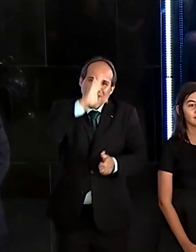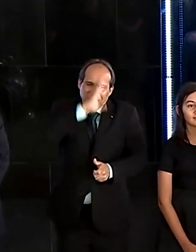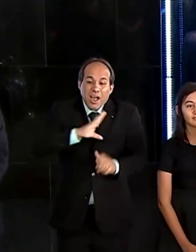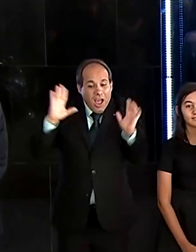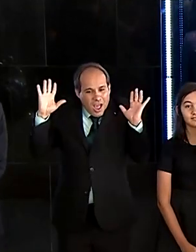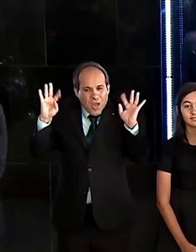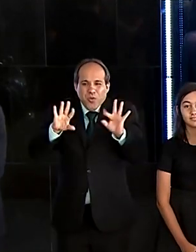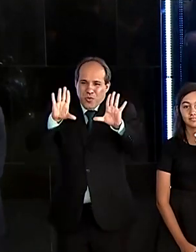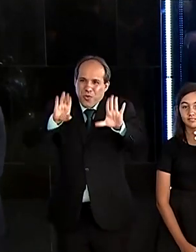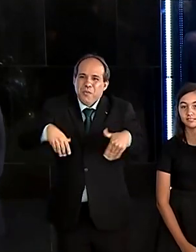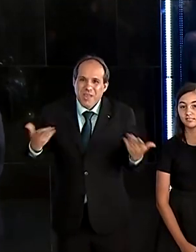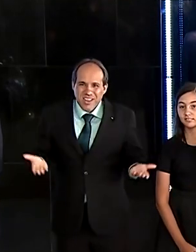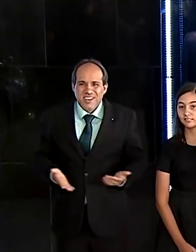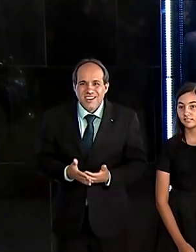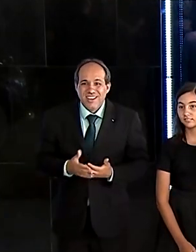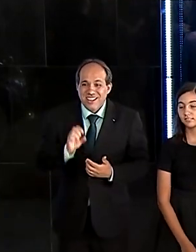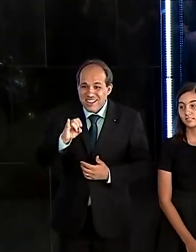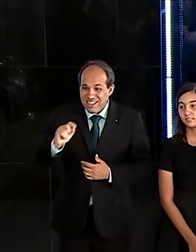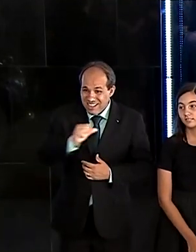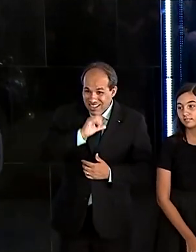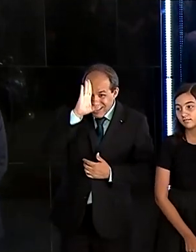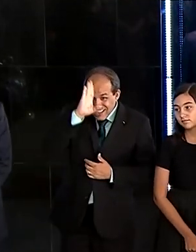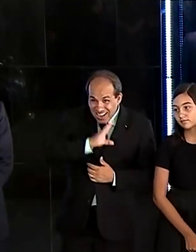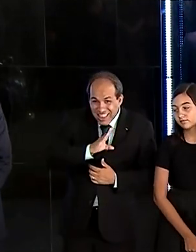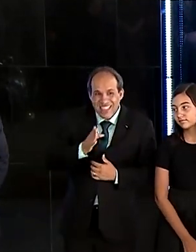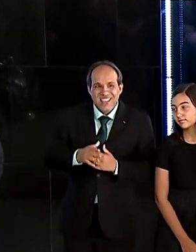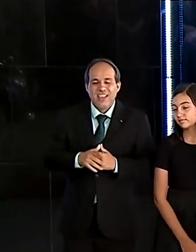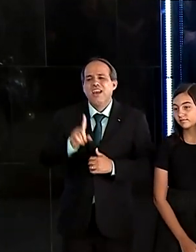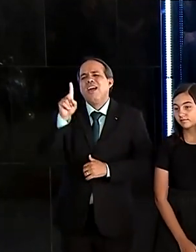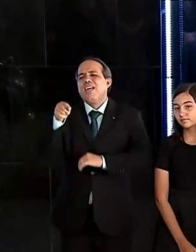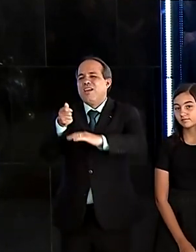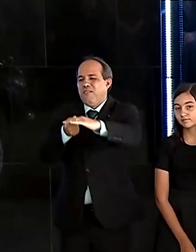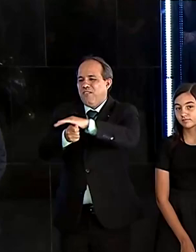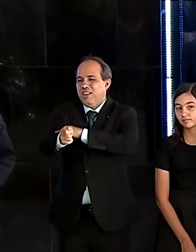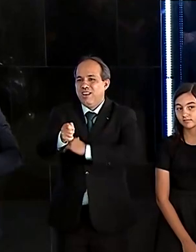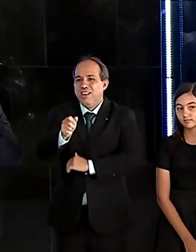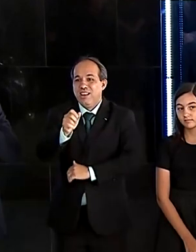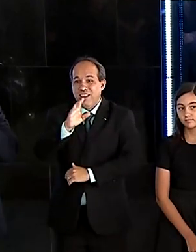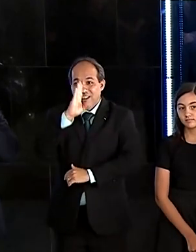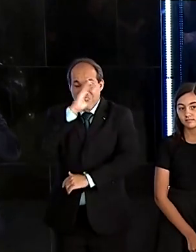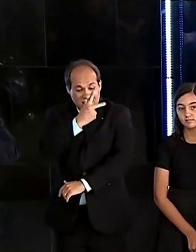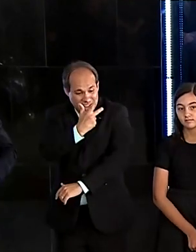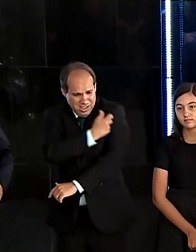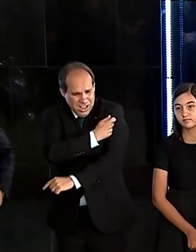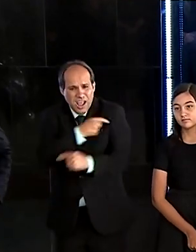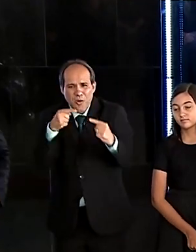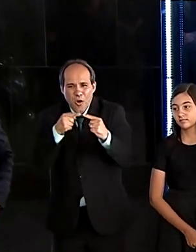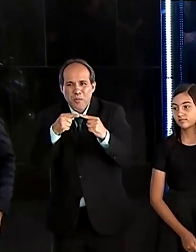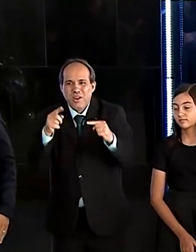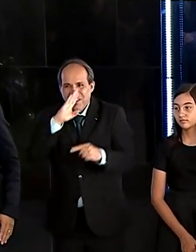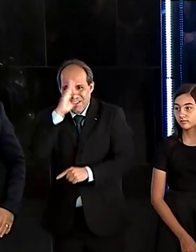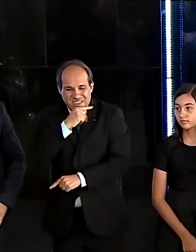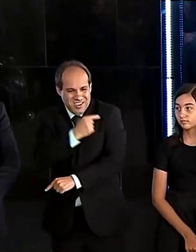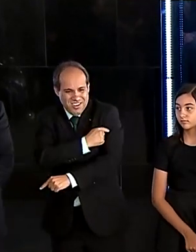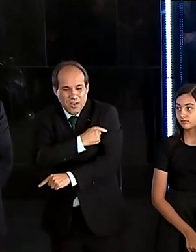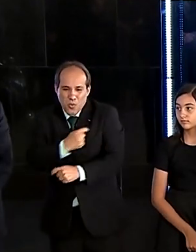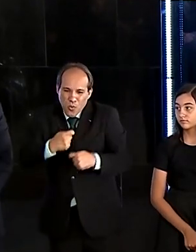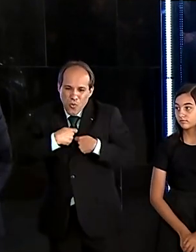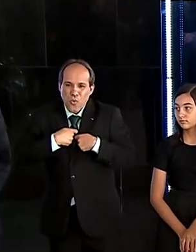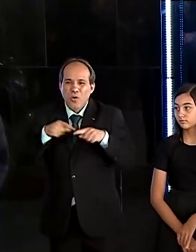fazer de graça? Então, de graça, como é até injeção marciana, né? Então, vamos tomar